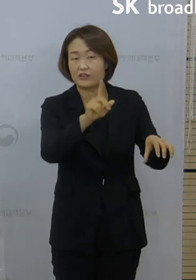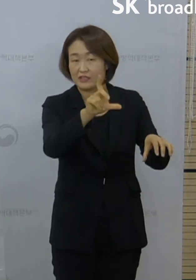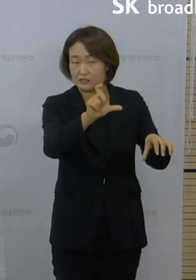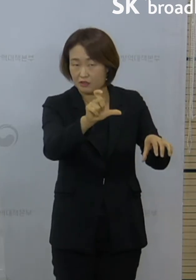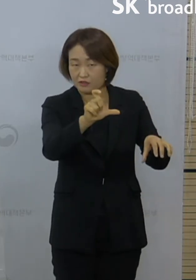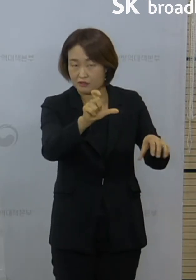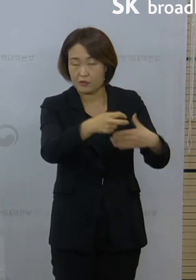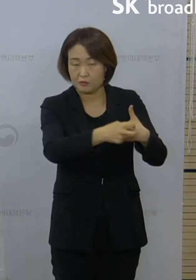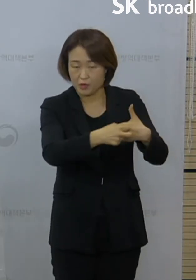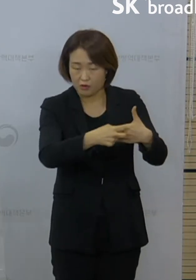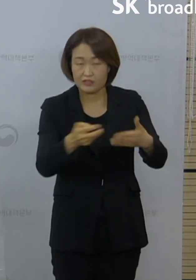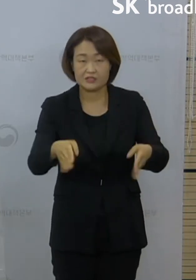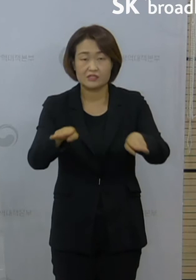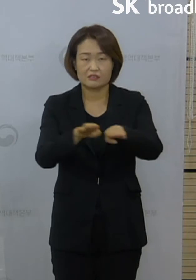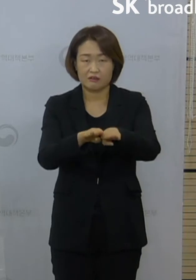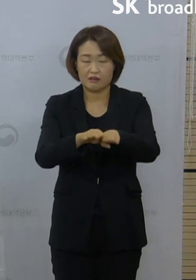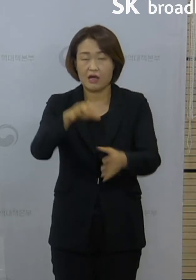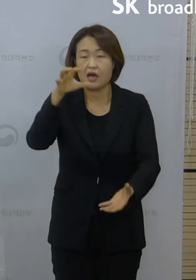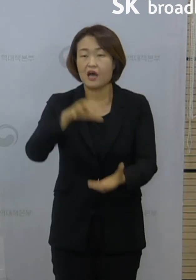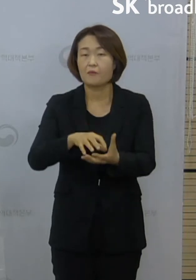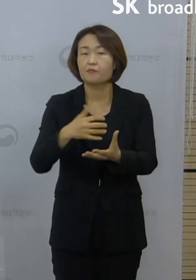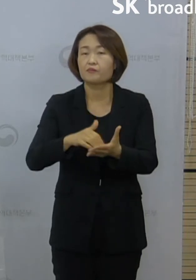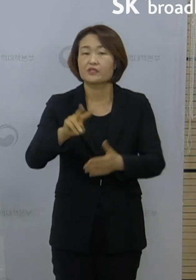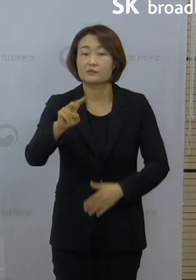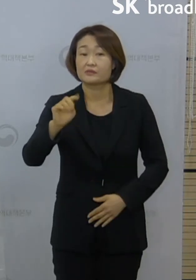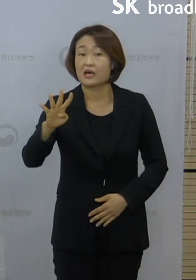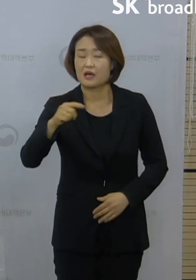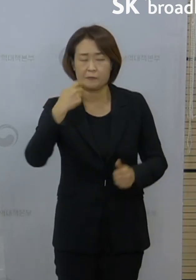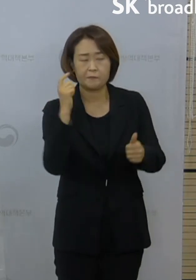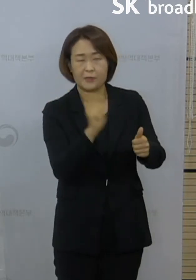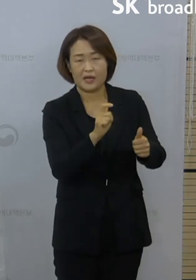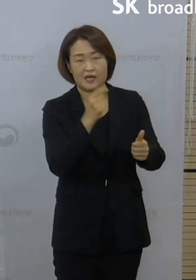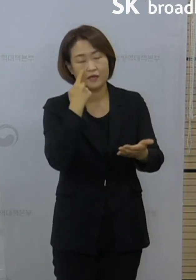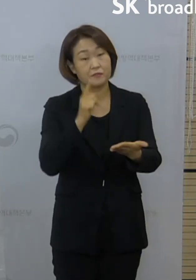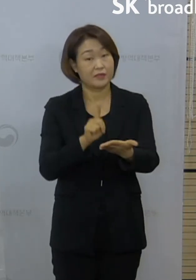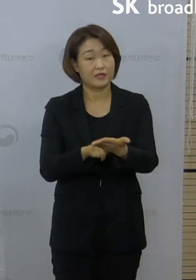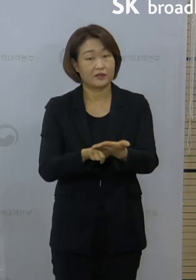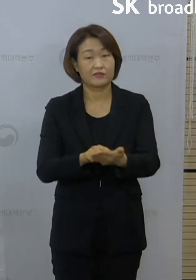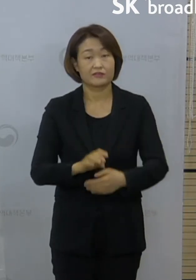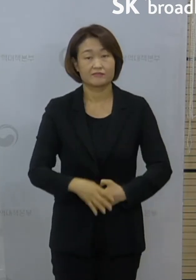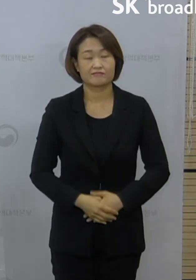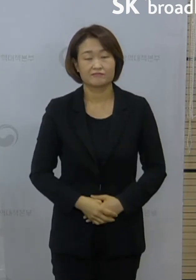총 24명이 양성으로 확진이 되었습니다